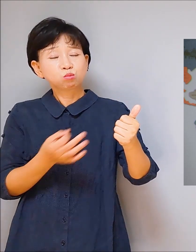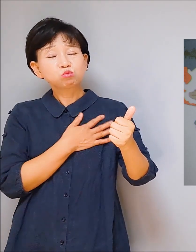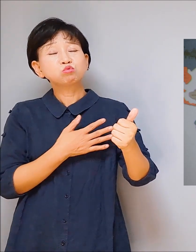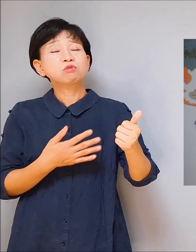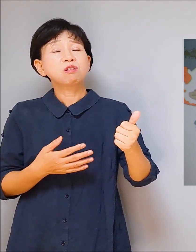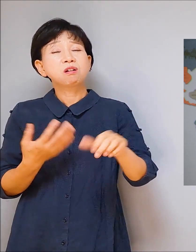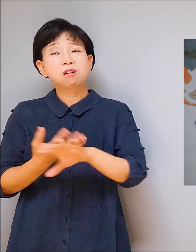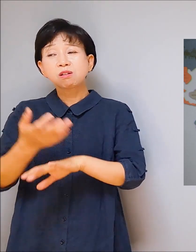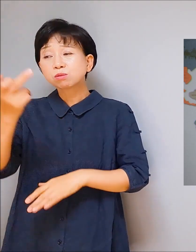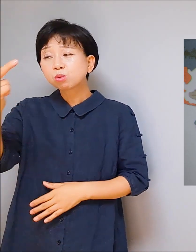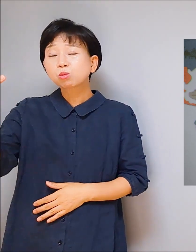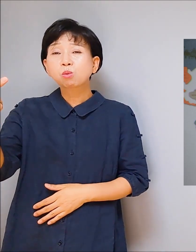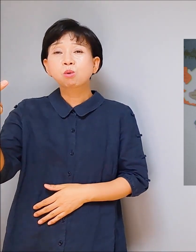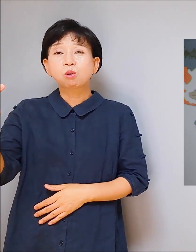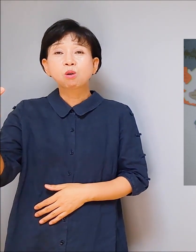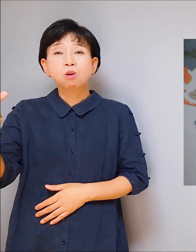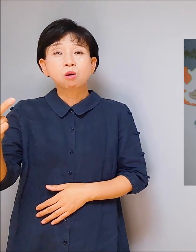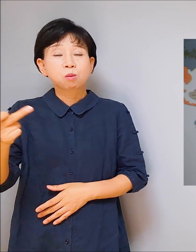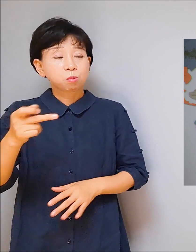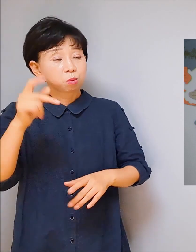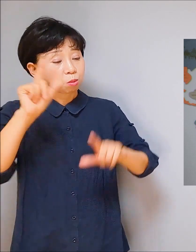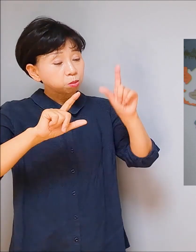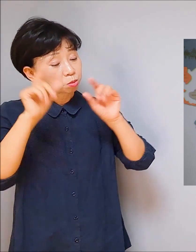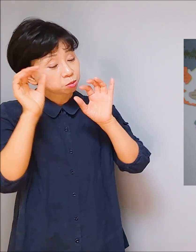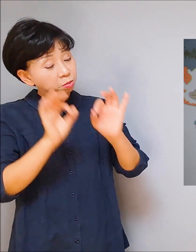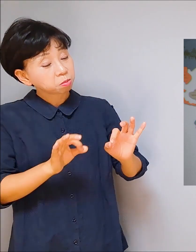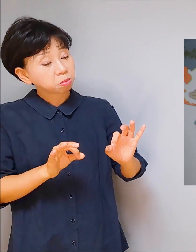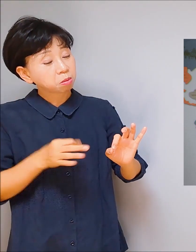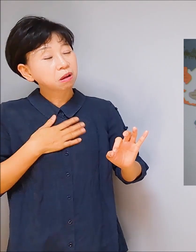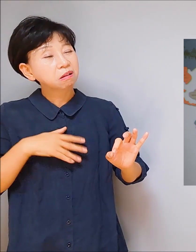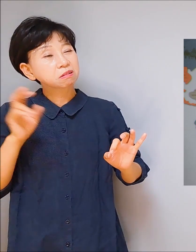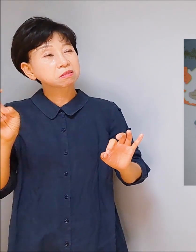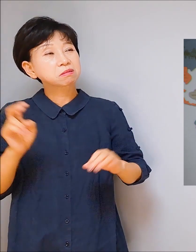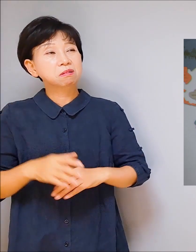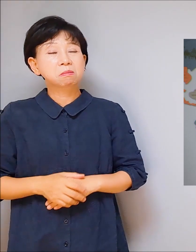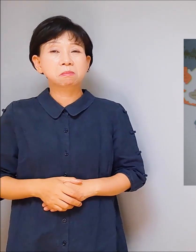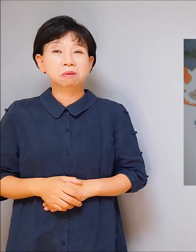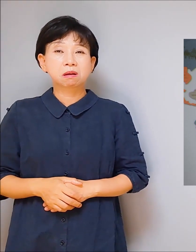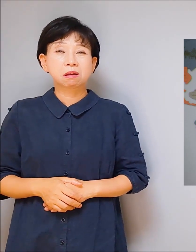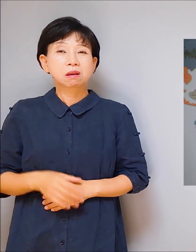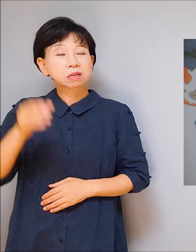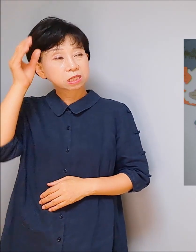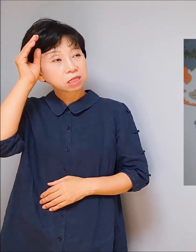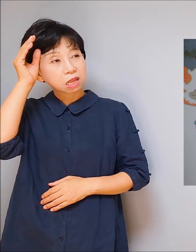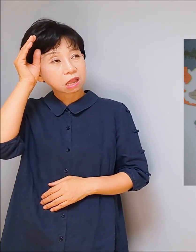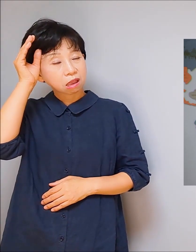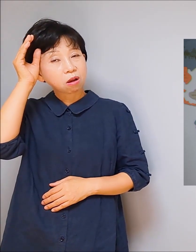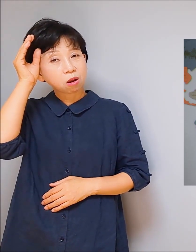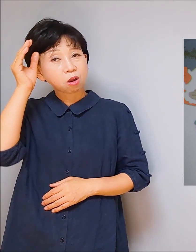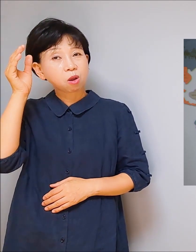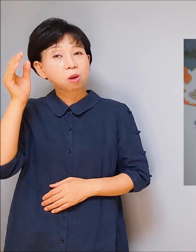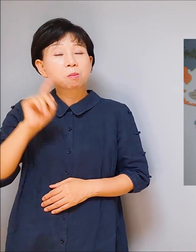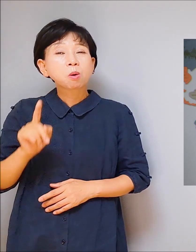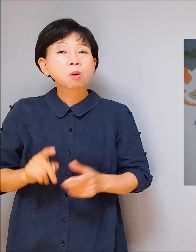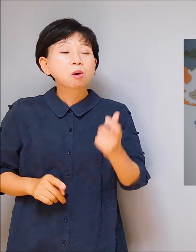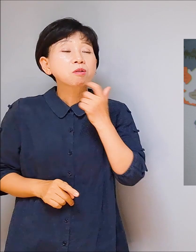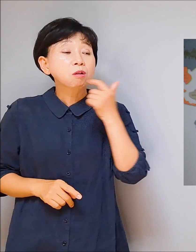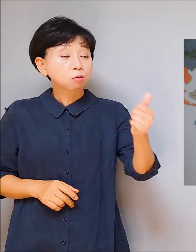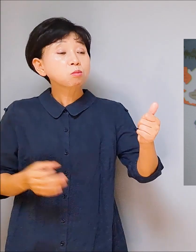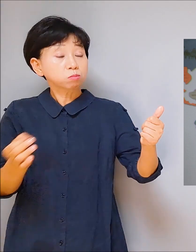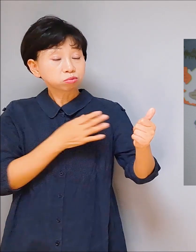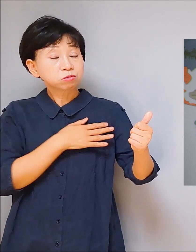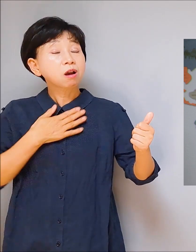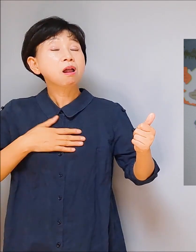에서 역시 야곱의 그 모습을 연상하고 있었던 것 같습니다. 하지만 현실은 그렇지